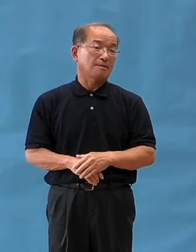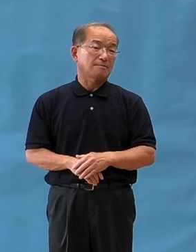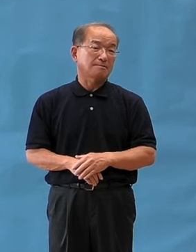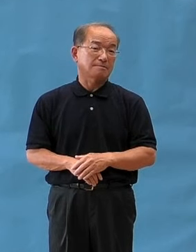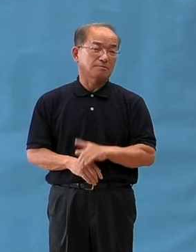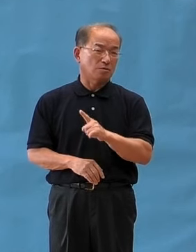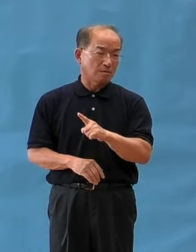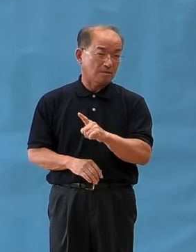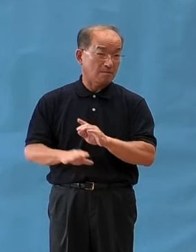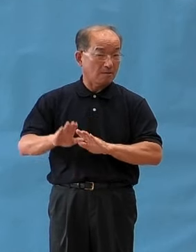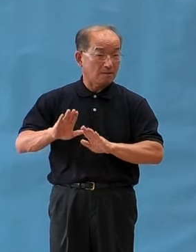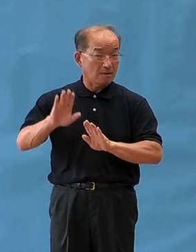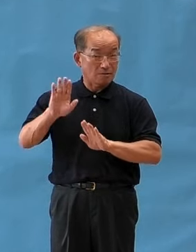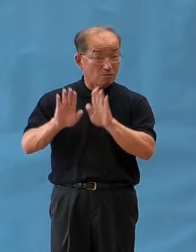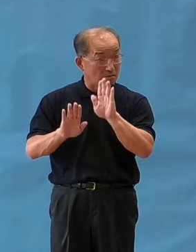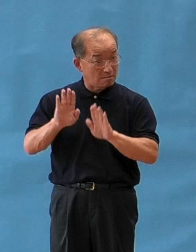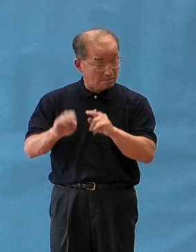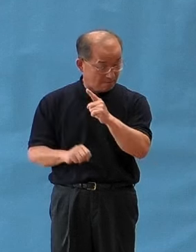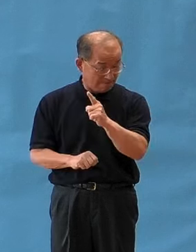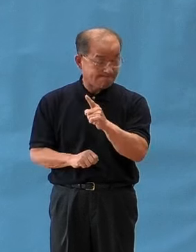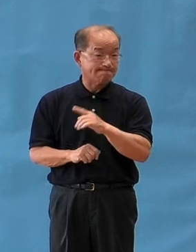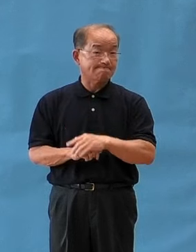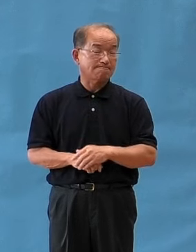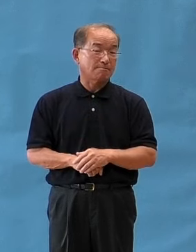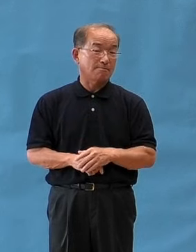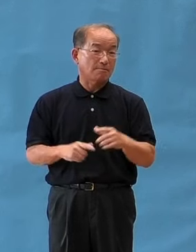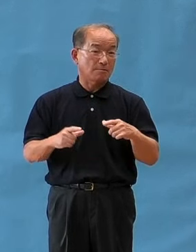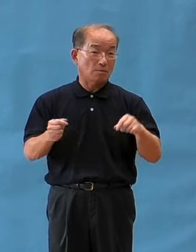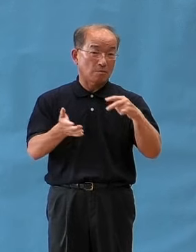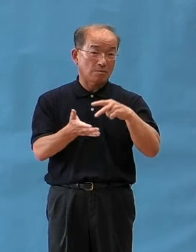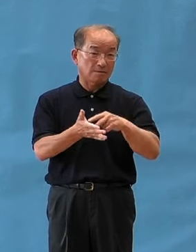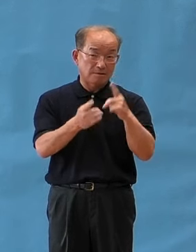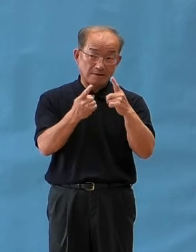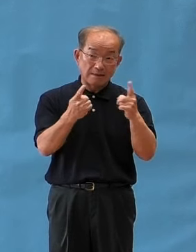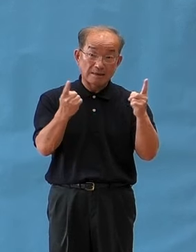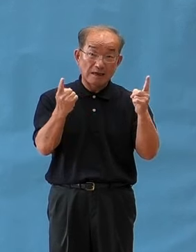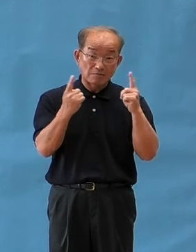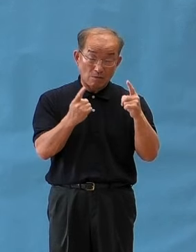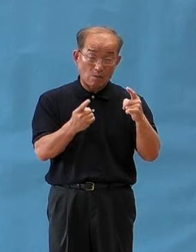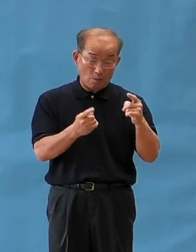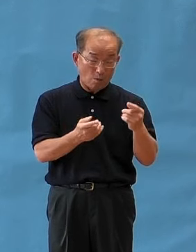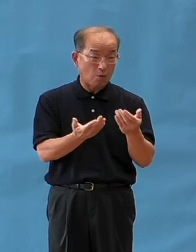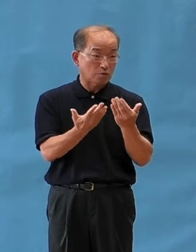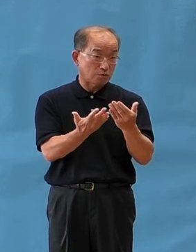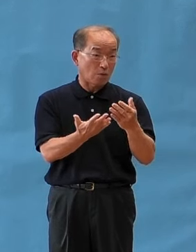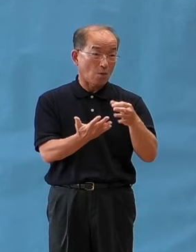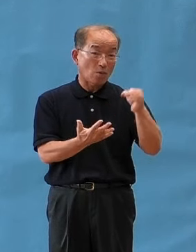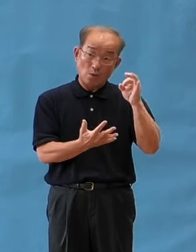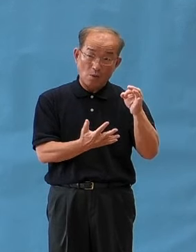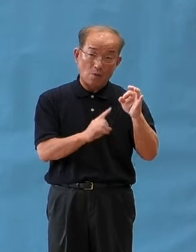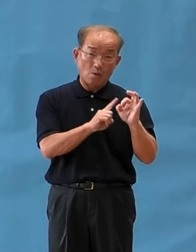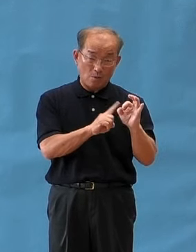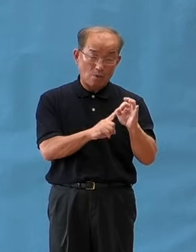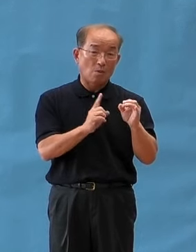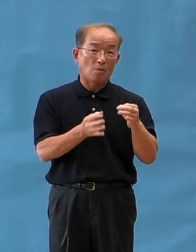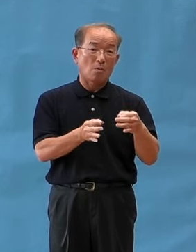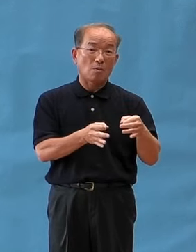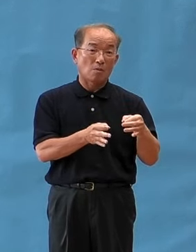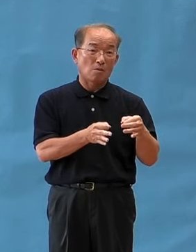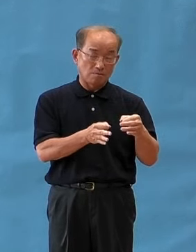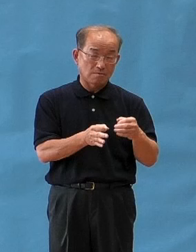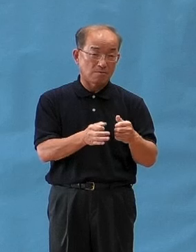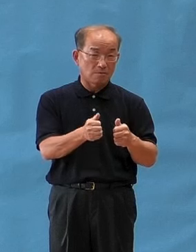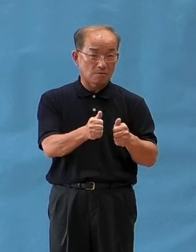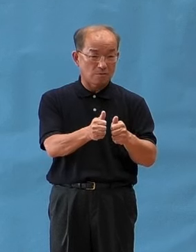こんなことを、こんな国立大学の授業料、なんで、競争力とか